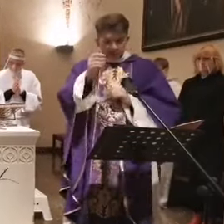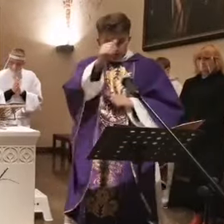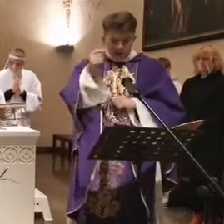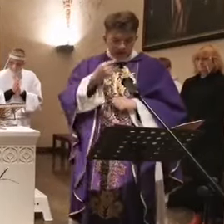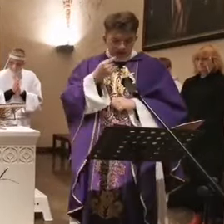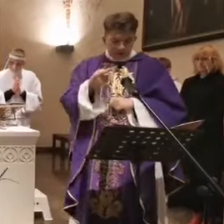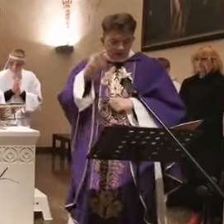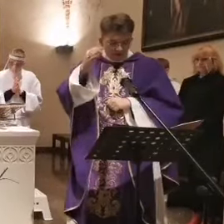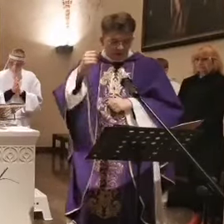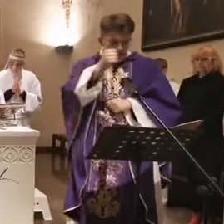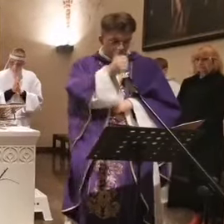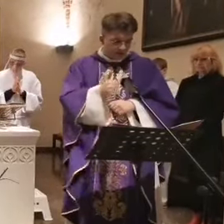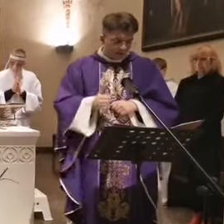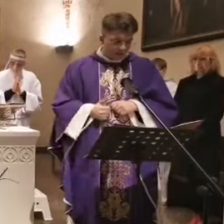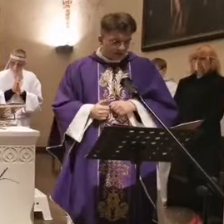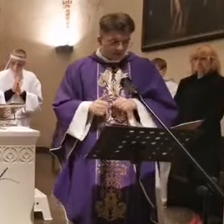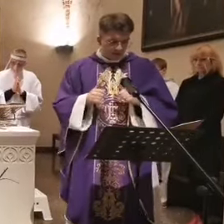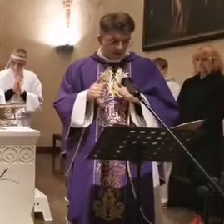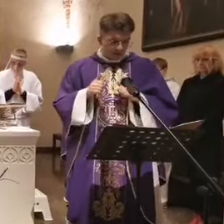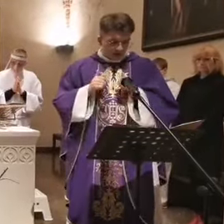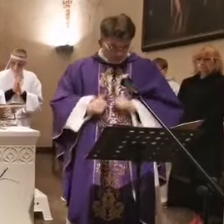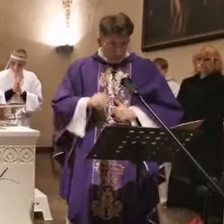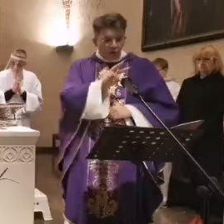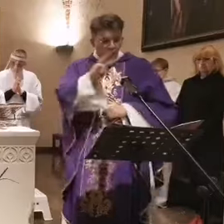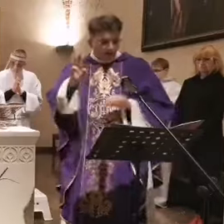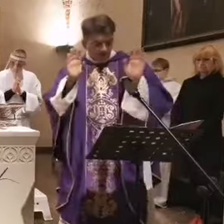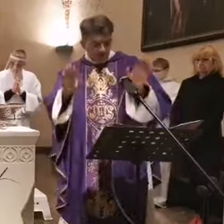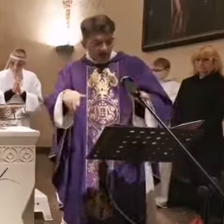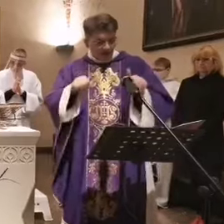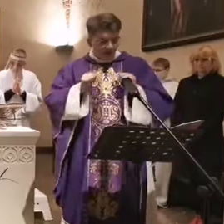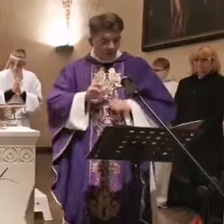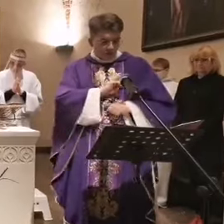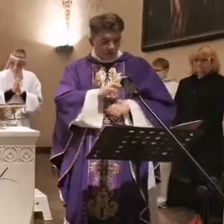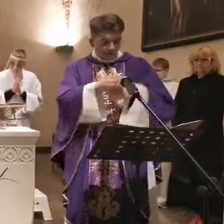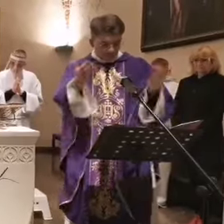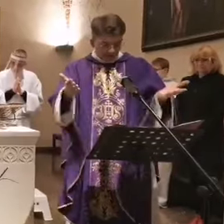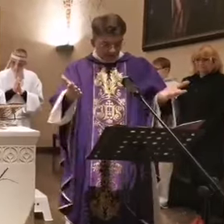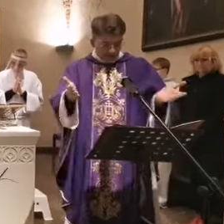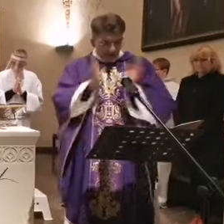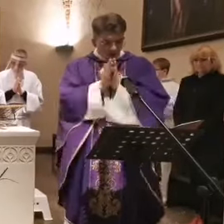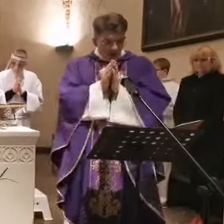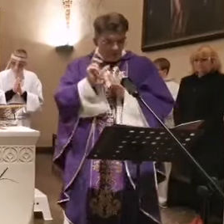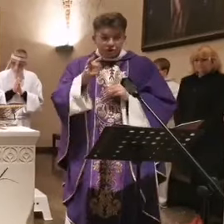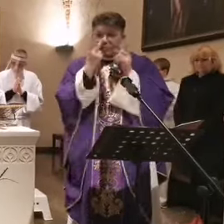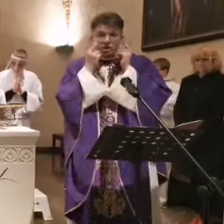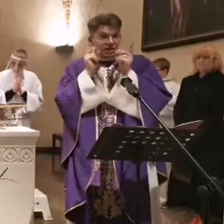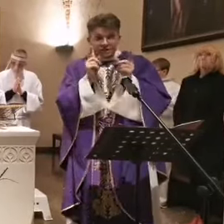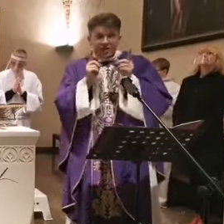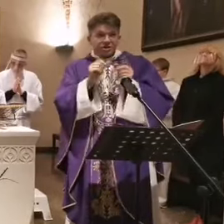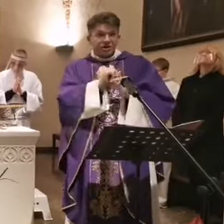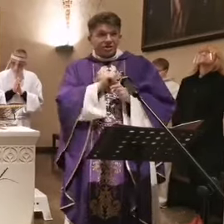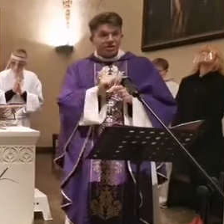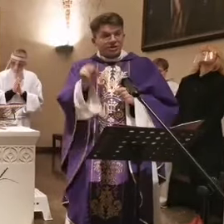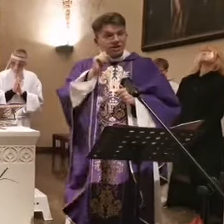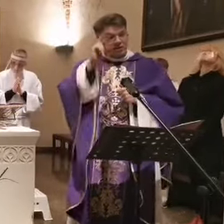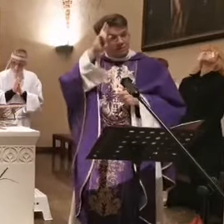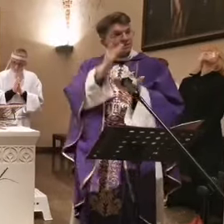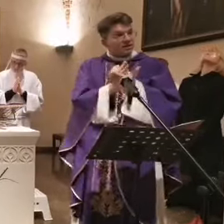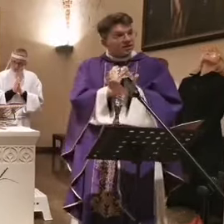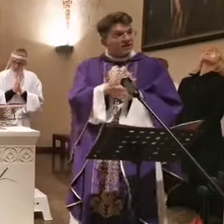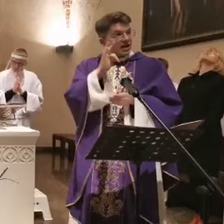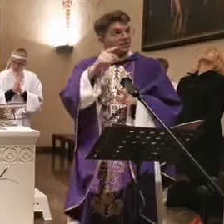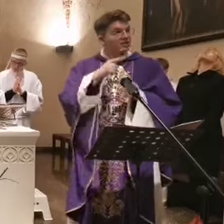Panie Jezu Chryste, powiedziałeś swoim apostołom, pokój Wam zostawiam, pokój Wam daję. Prosimy Cię, nie zważaj na grzechy